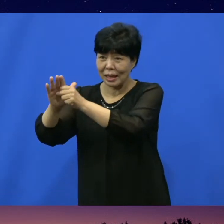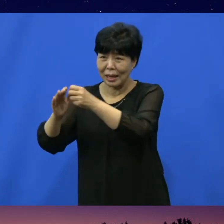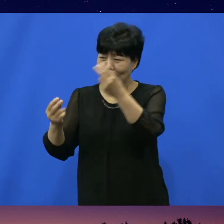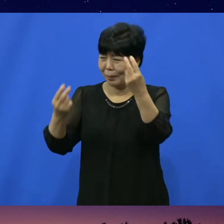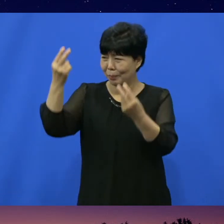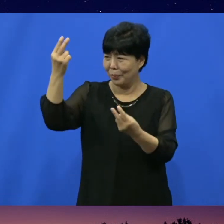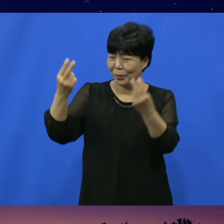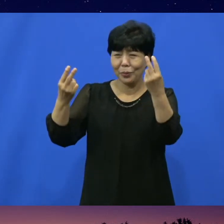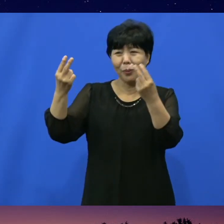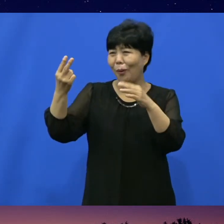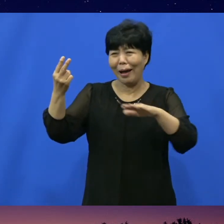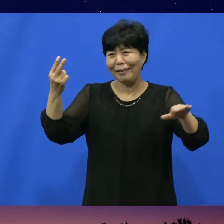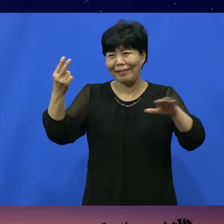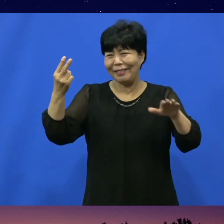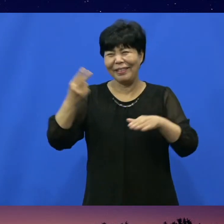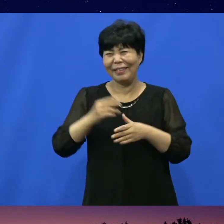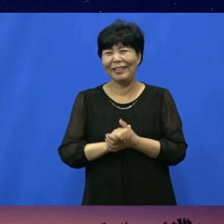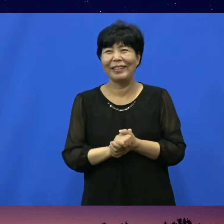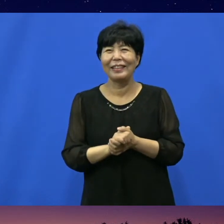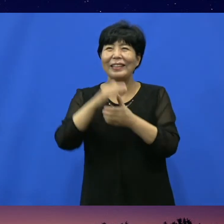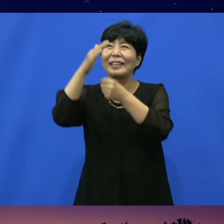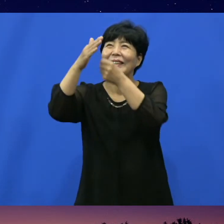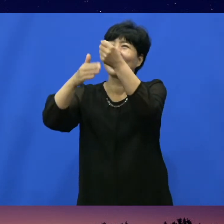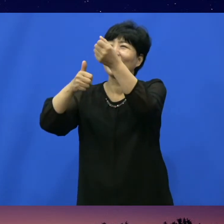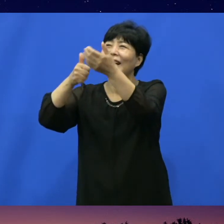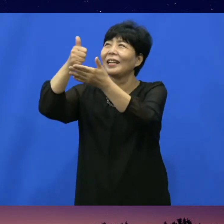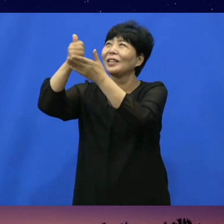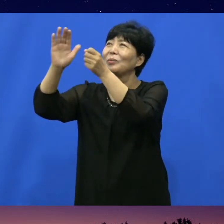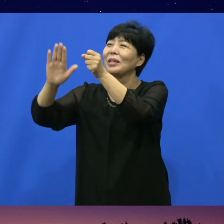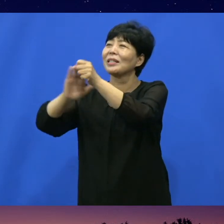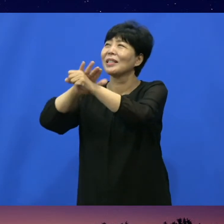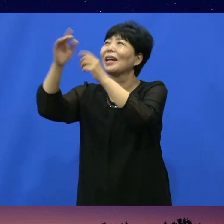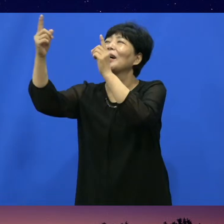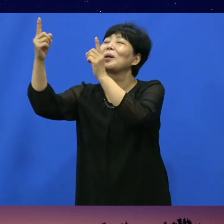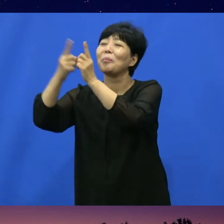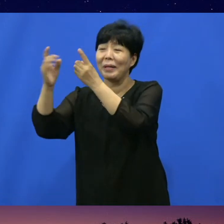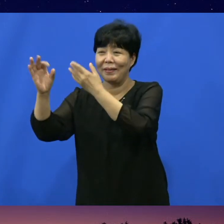부모의 사랑을 못 받고 자랐더라도 괜찮아요. 하나님의 사랑을 만나면 돼요.